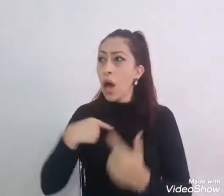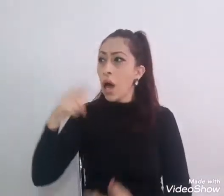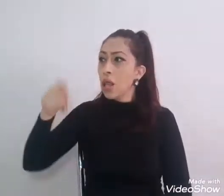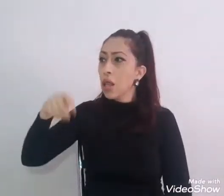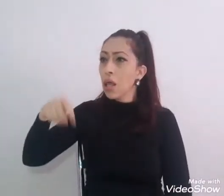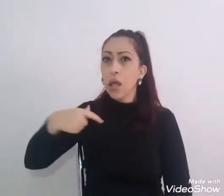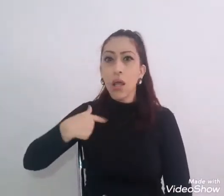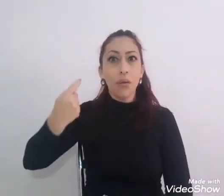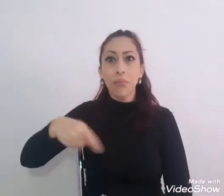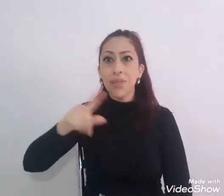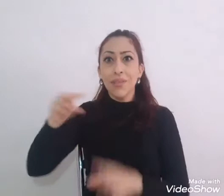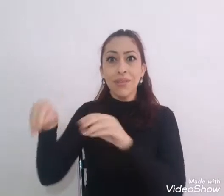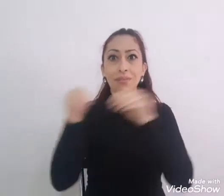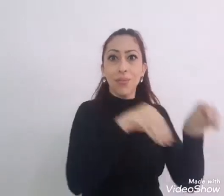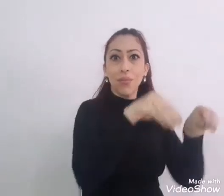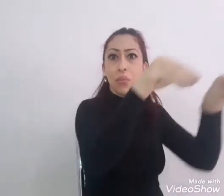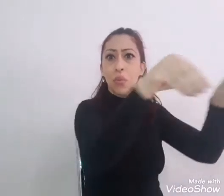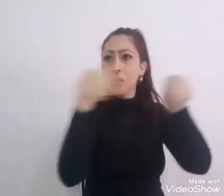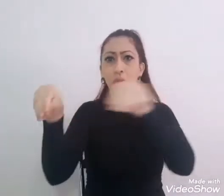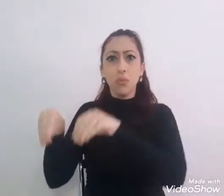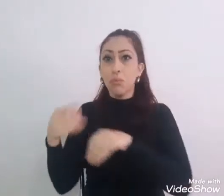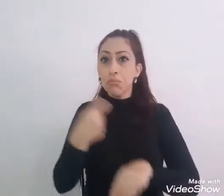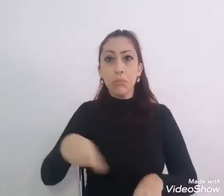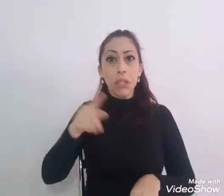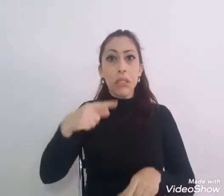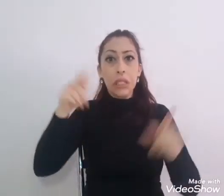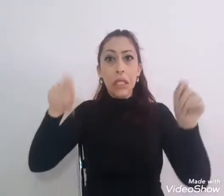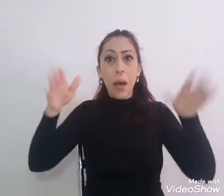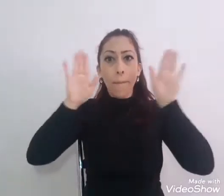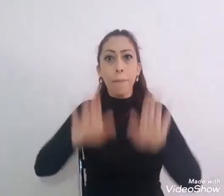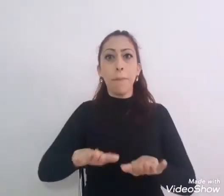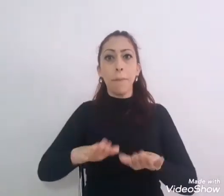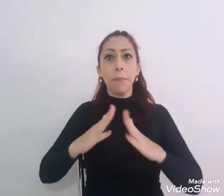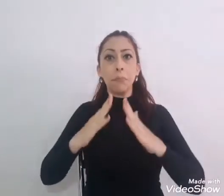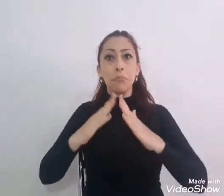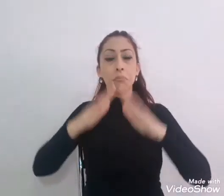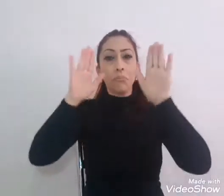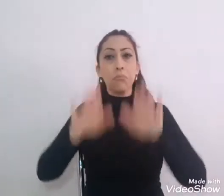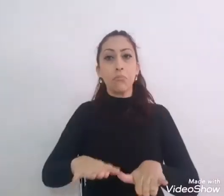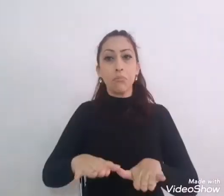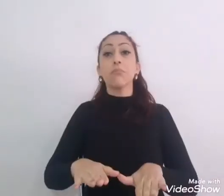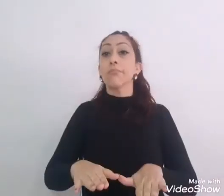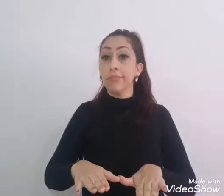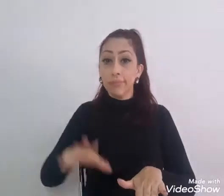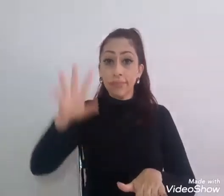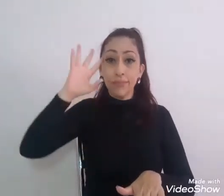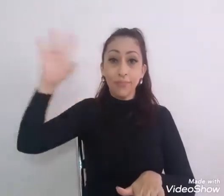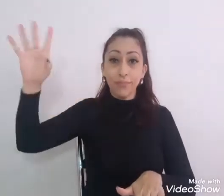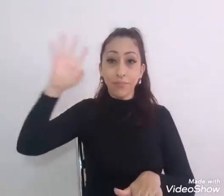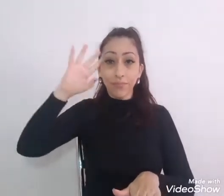maior tempo em um espaço e, com isso, toda uma série de outras situações vão se formando, que a